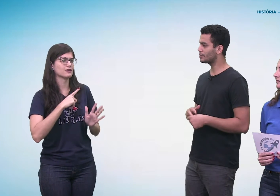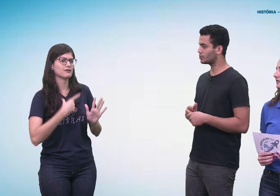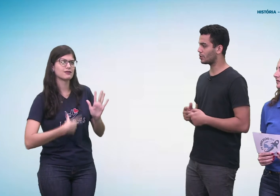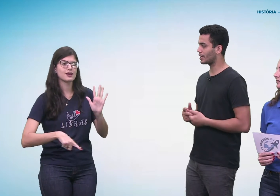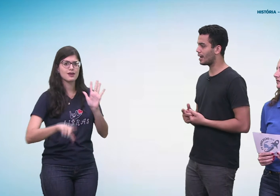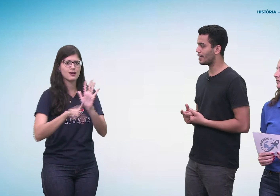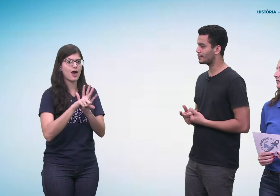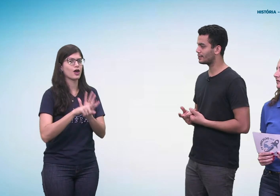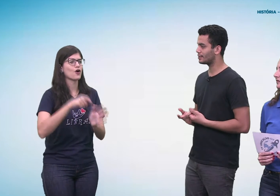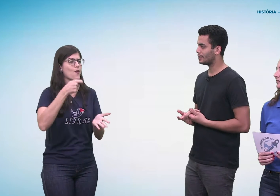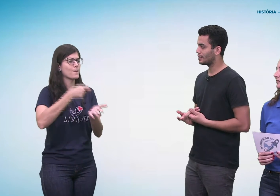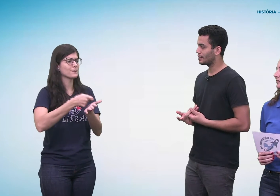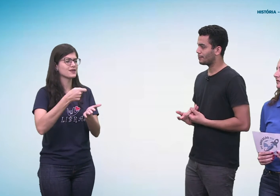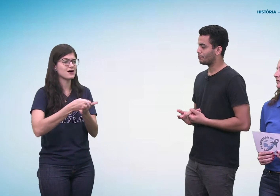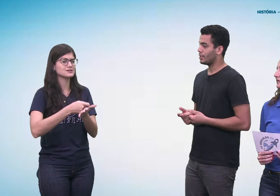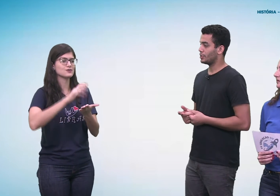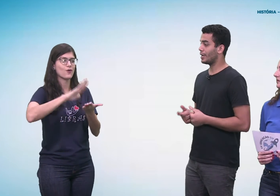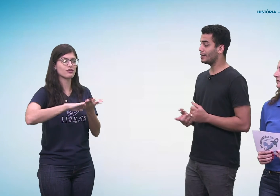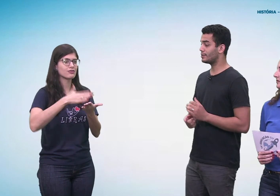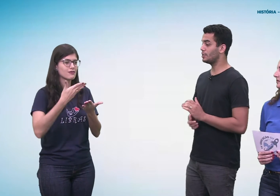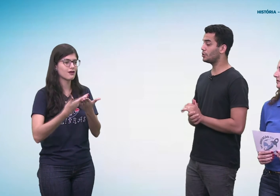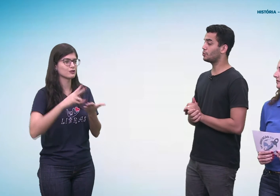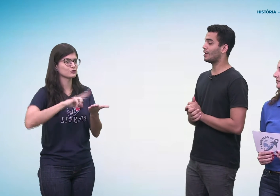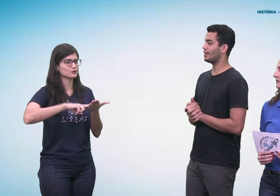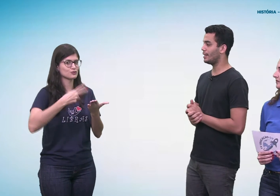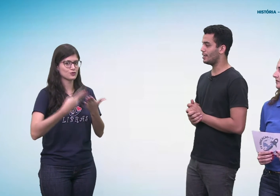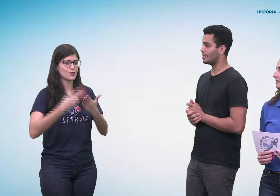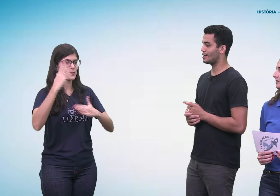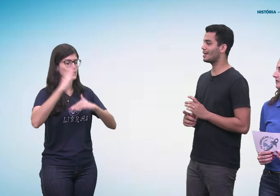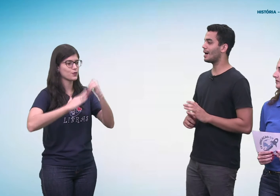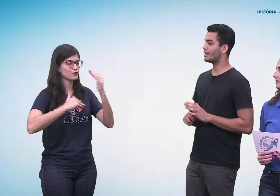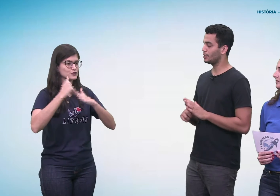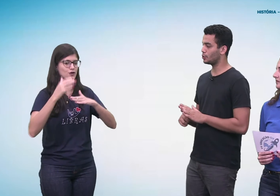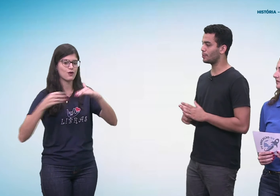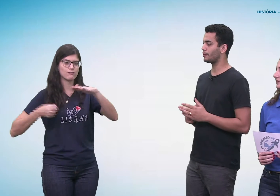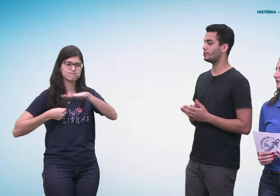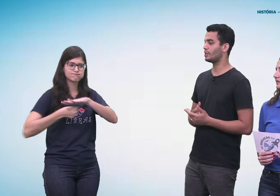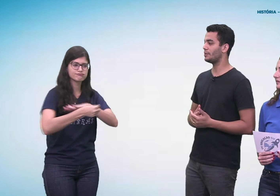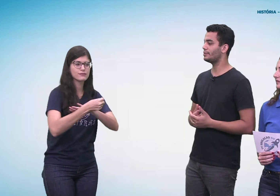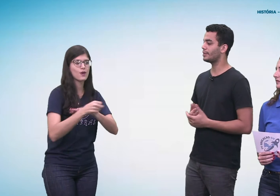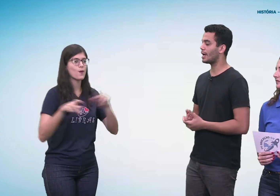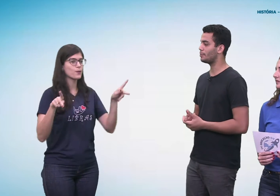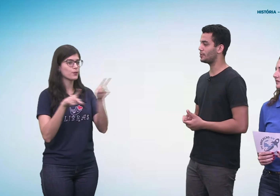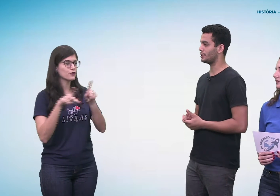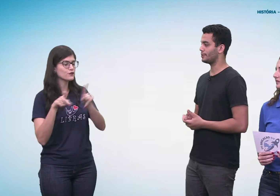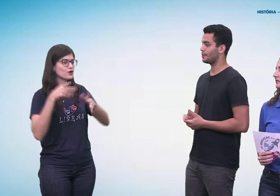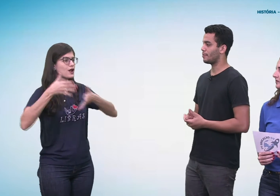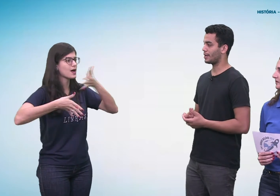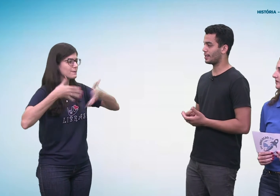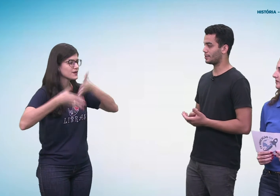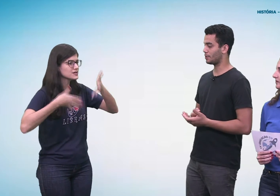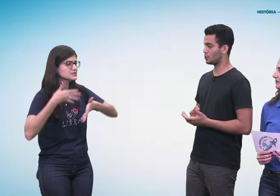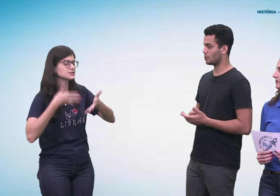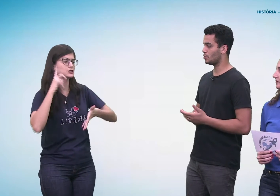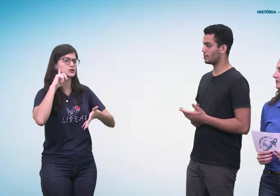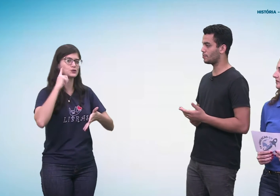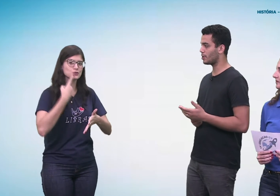diversos locais, já existe uma lei que garante um profissional intérprete para que as pessoas surdas possam